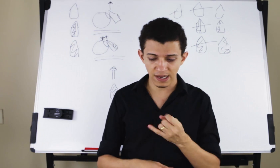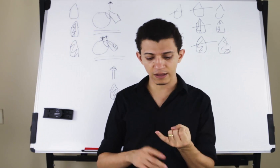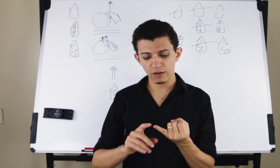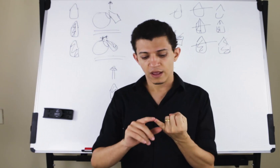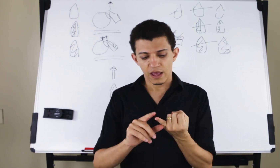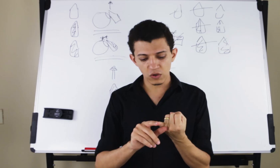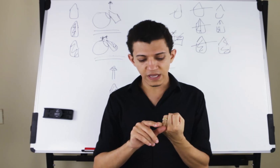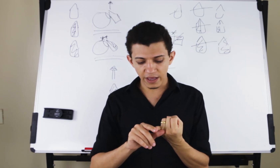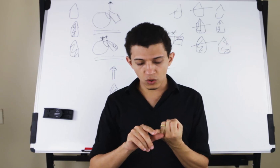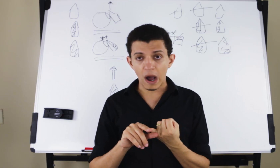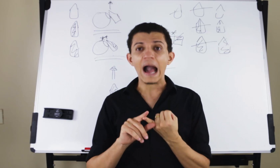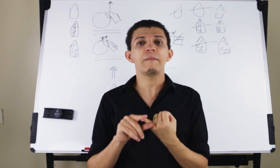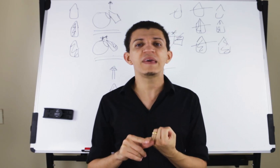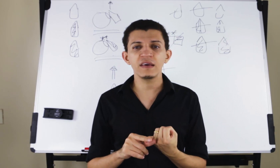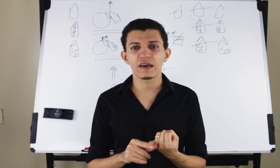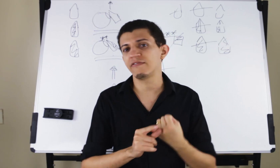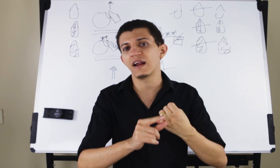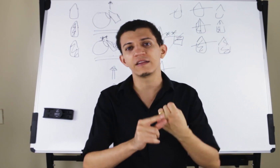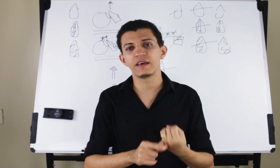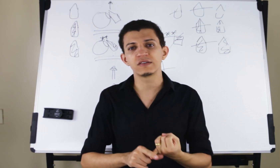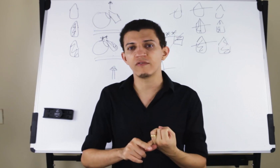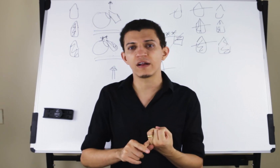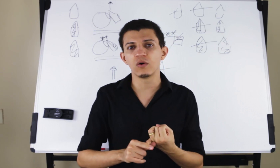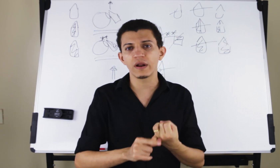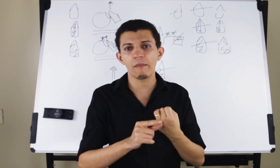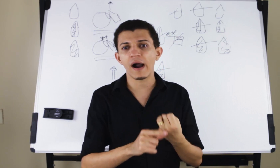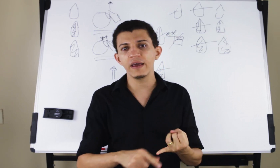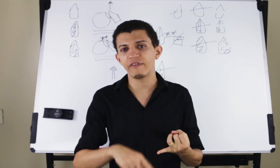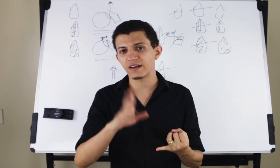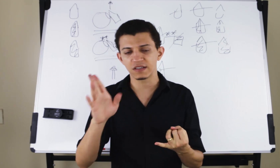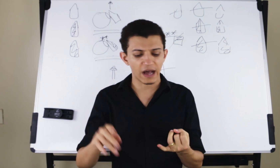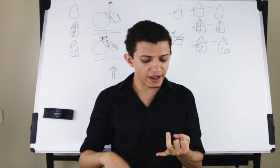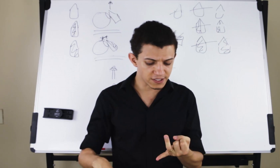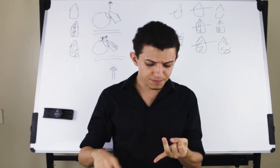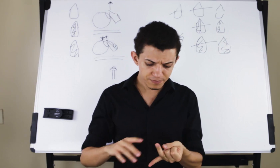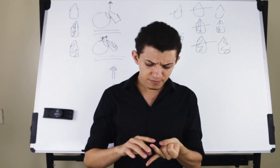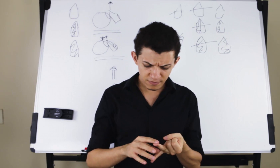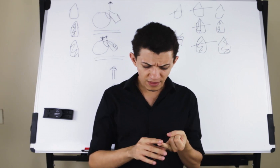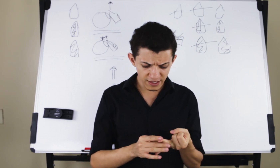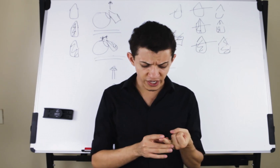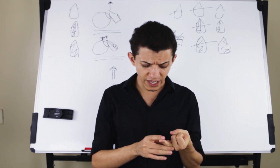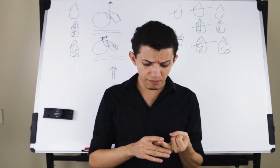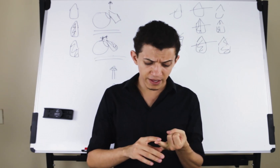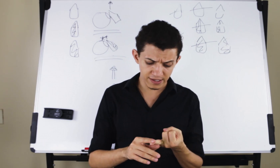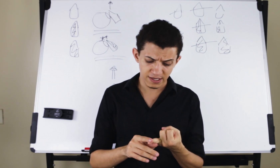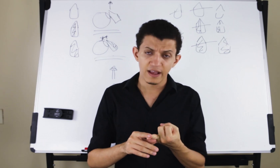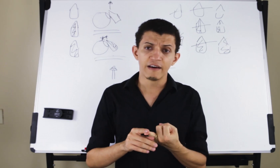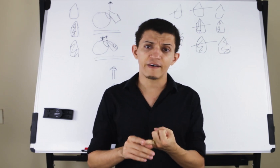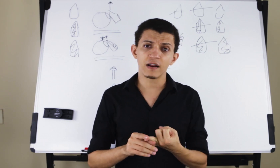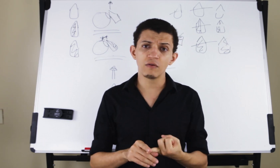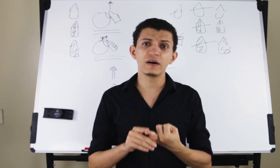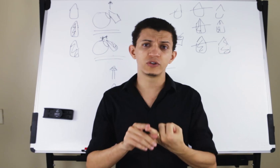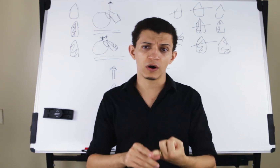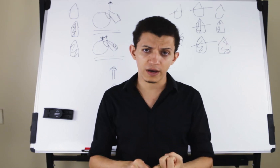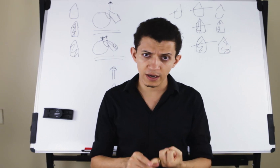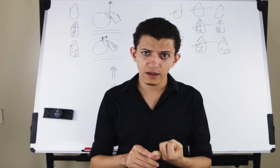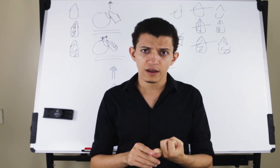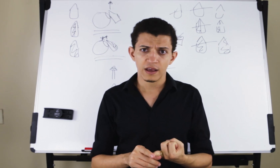passado, eu saí do aipim, que é falado aqui em Salvador, na Bahia, em várias cidades. Cheguei em Minas falando mandioca,